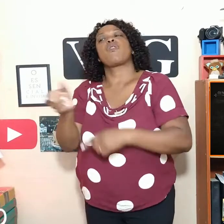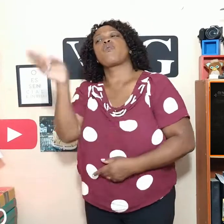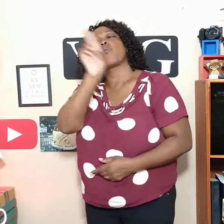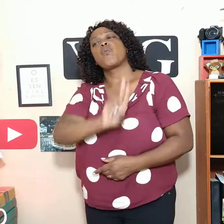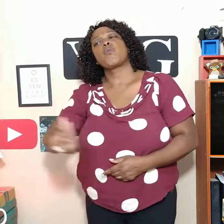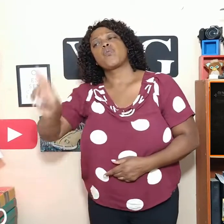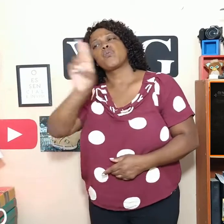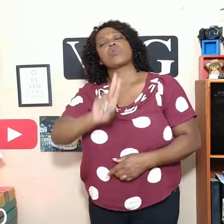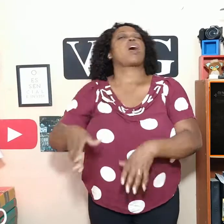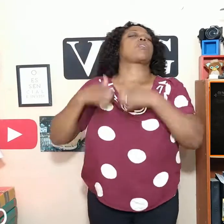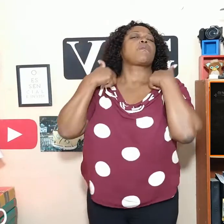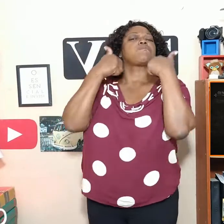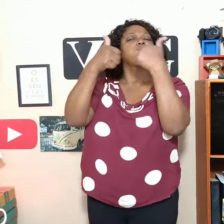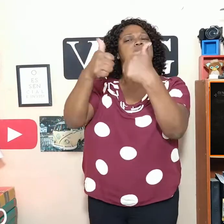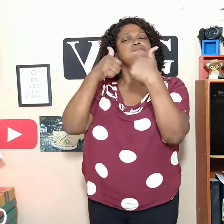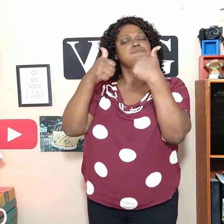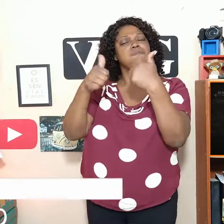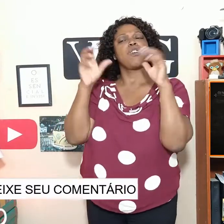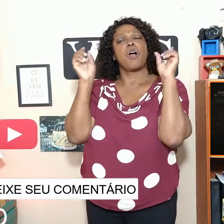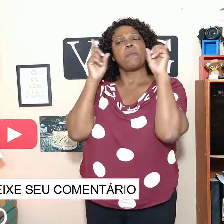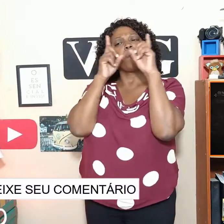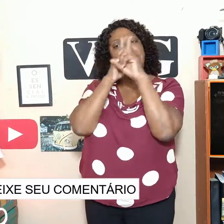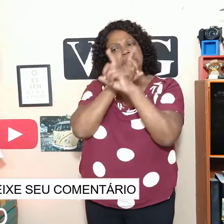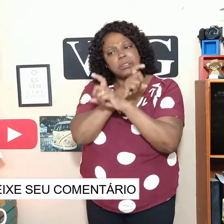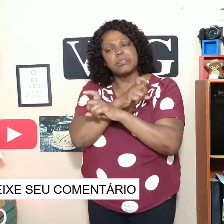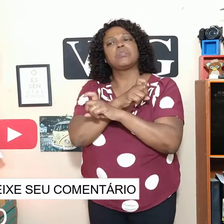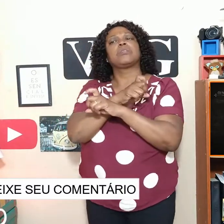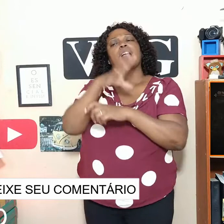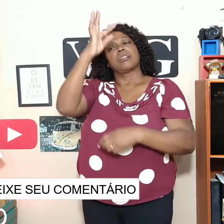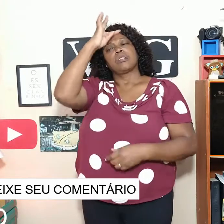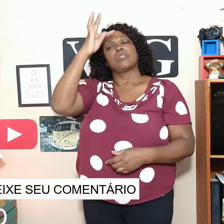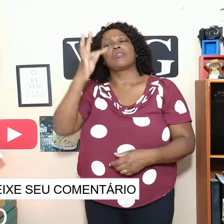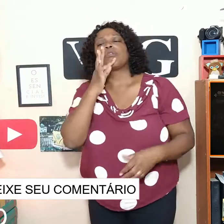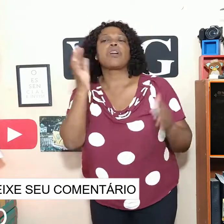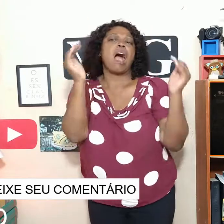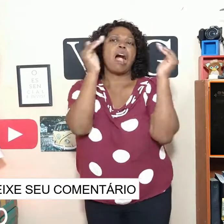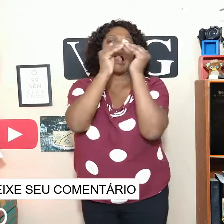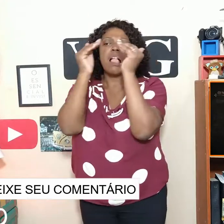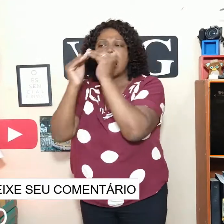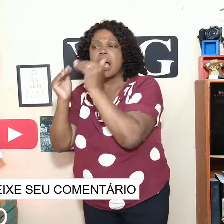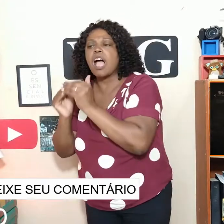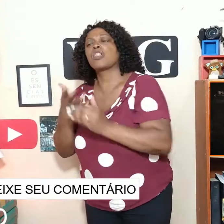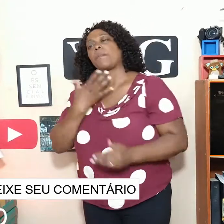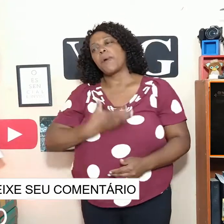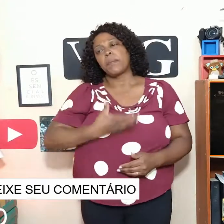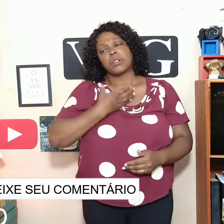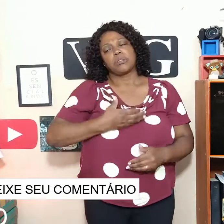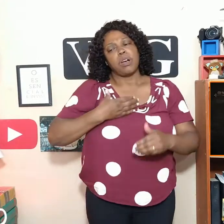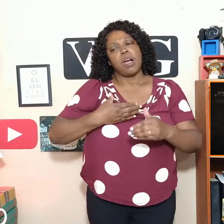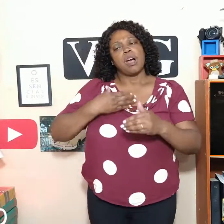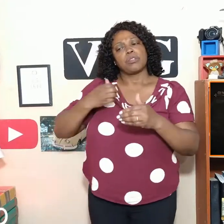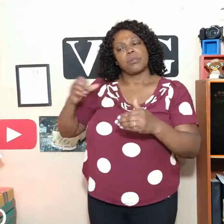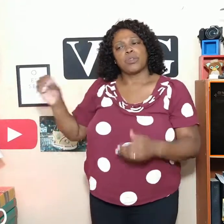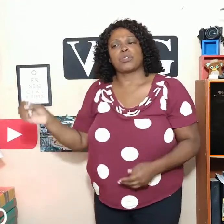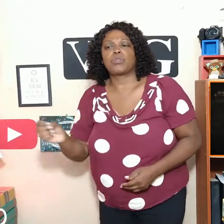sendo usado como um símbolo positivo em períodos difíceis. Várias tradições ligadas ao Papai Noel são mais recentes que imaginamos, ou